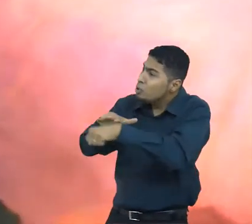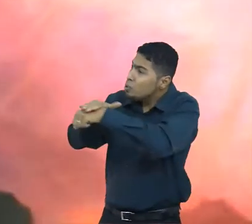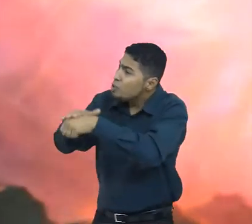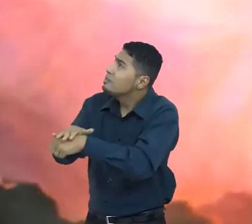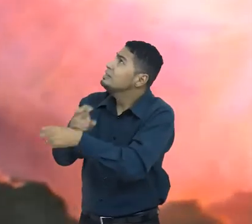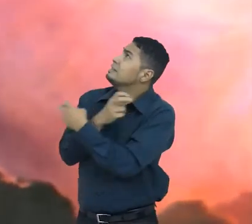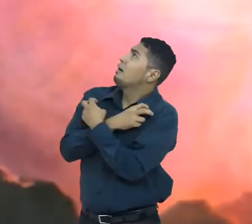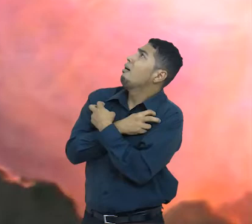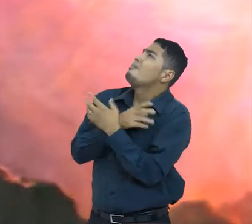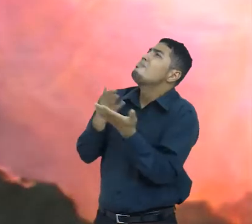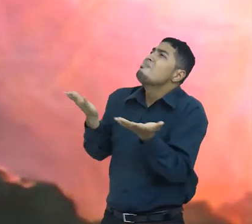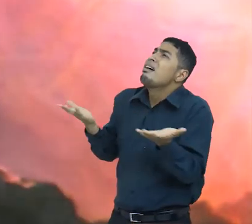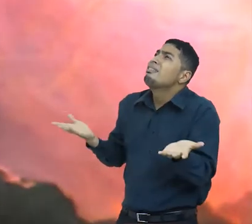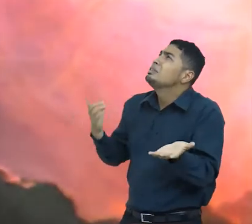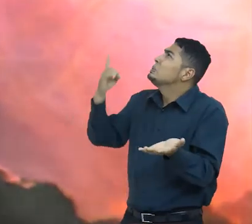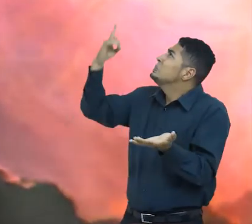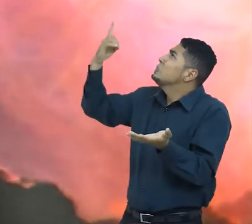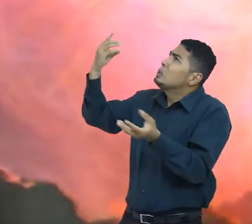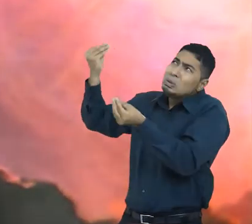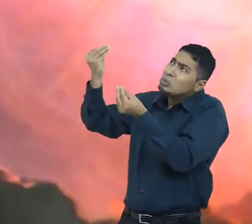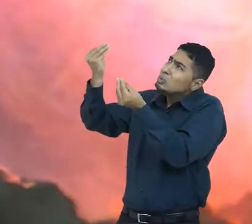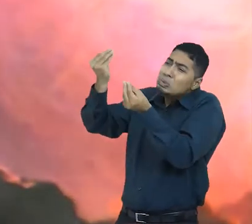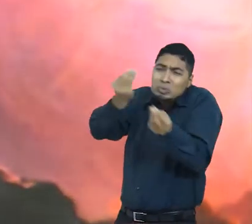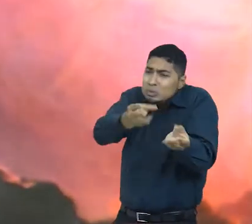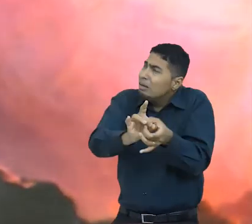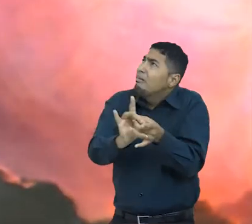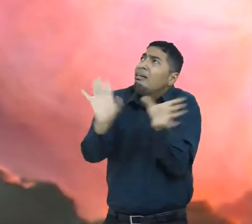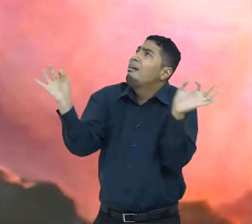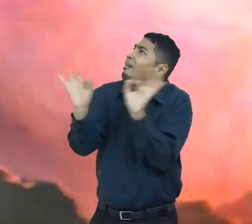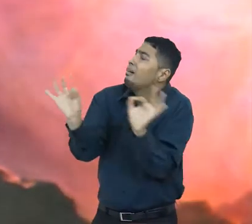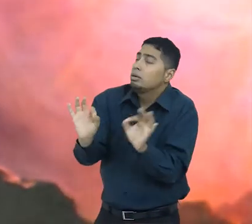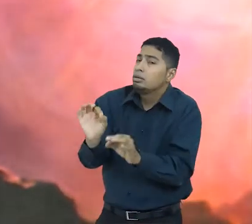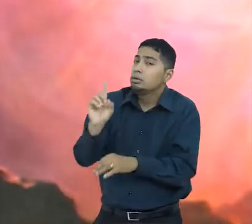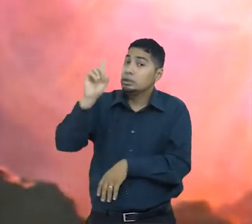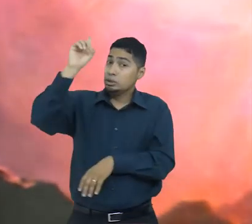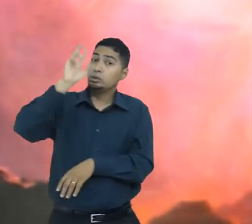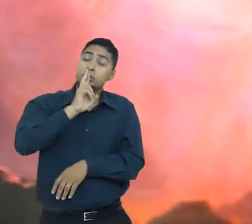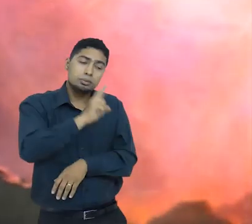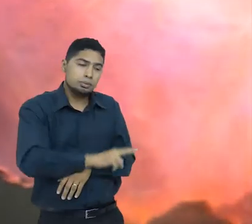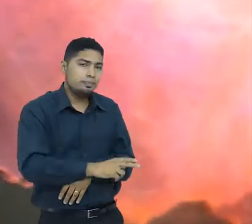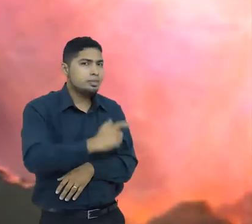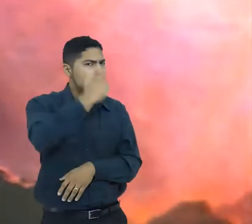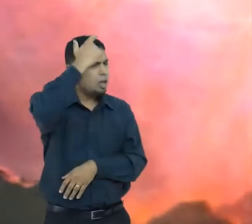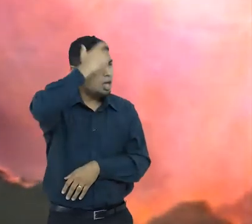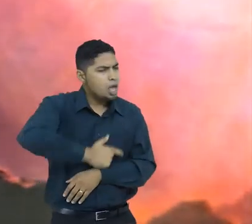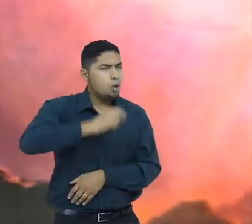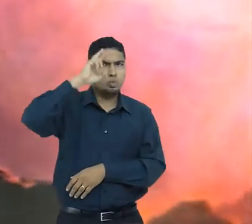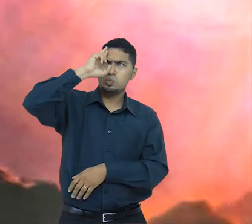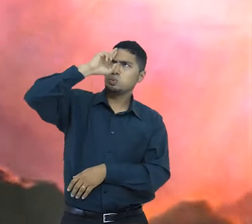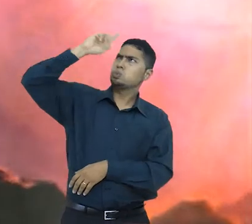Eu fui conversar com o Faraó, mas o Senhor não libertou meu povo. E Deus respondeu: Eu sou